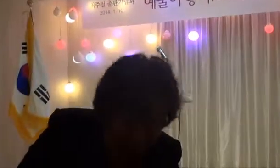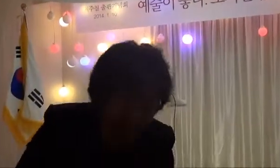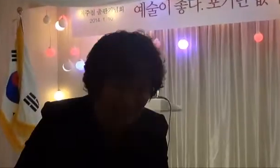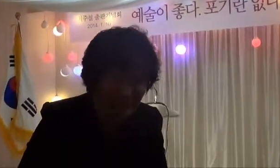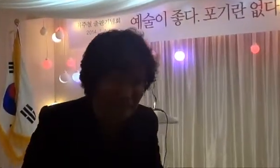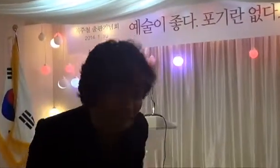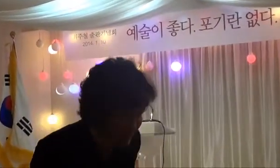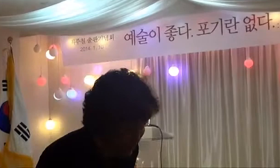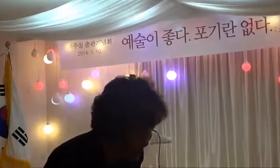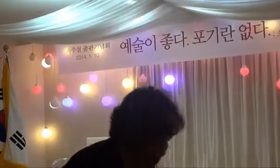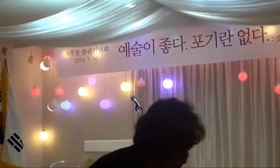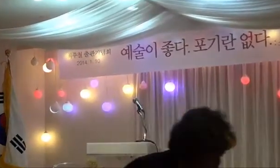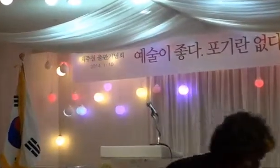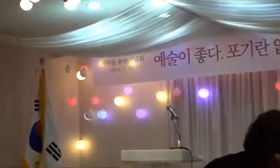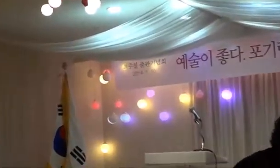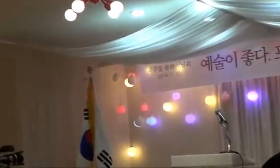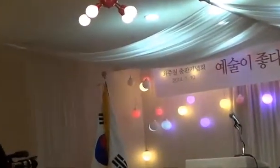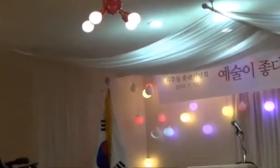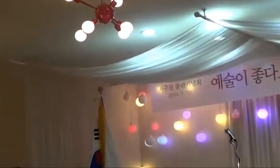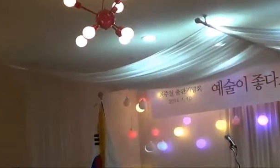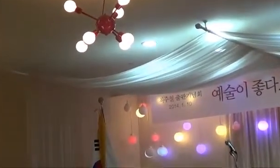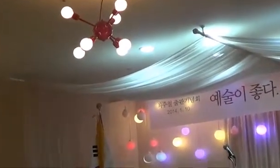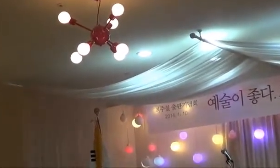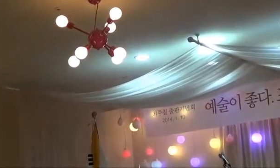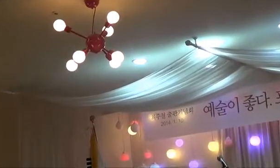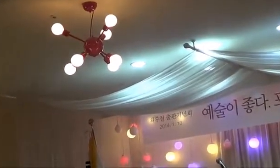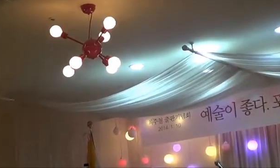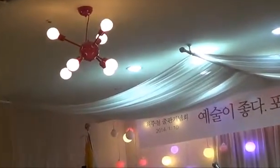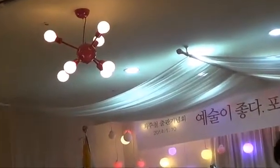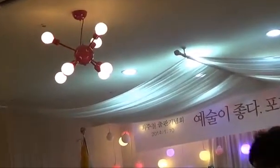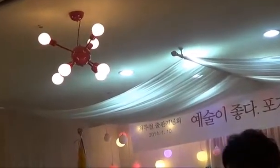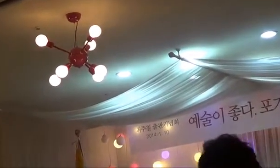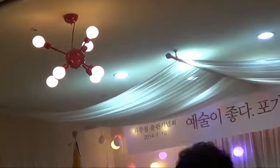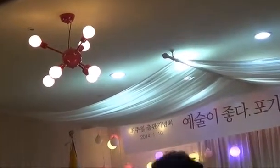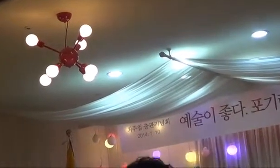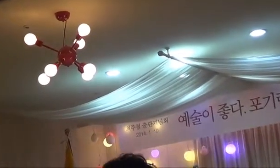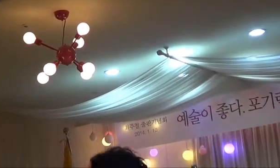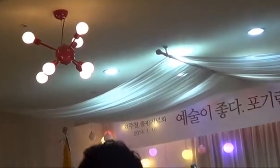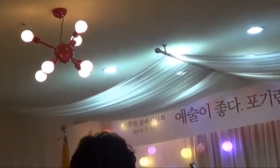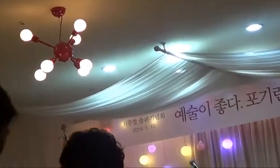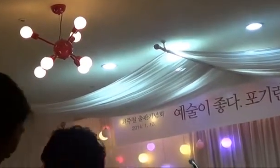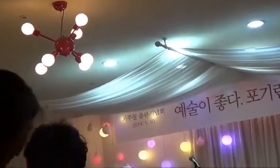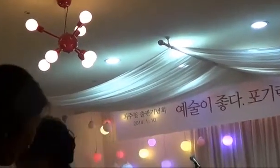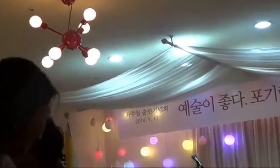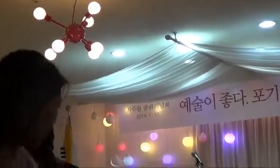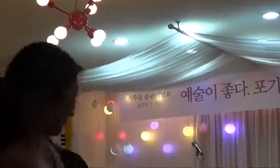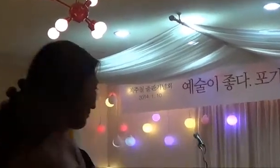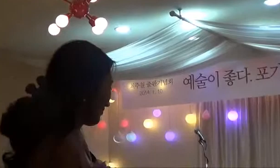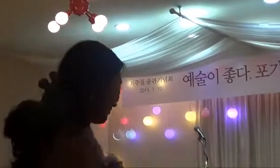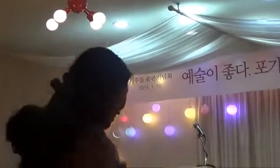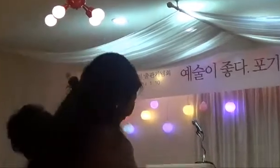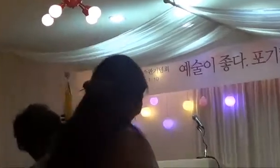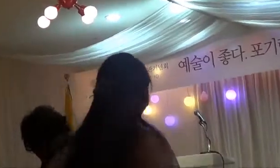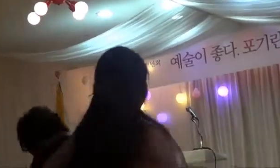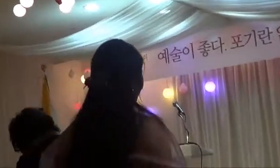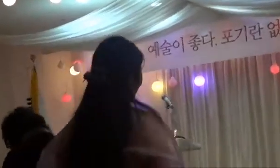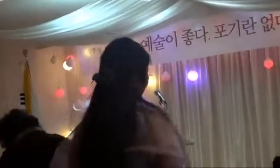웰빙문화위원회 위원이신 최은신다혜 선생님 모시고 시남송이 있겠습니다.